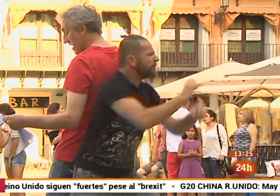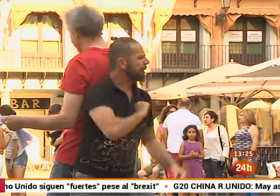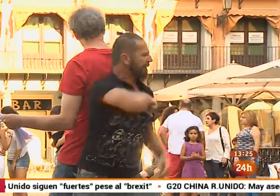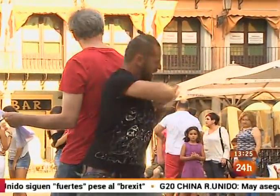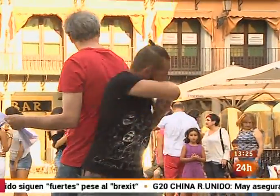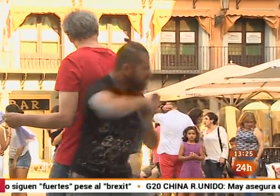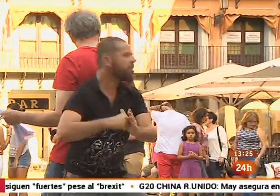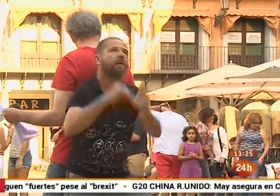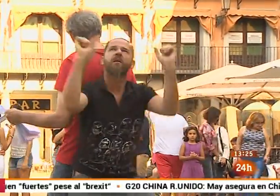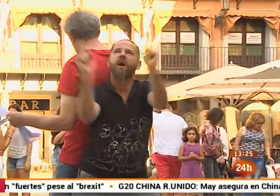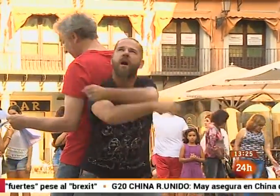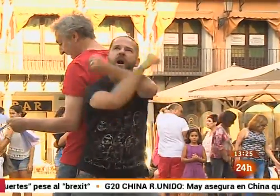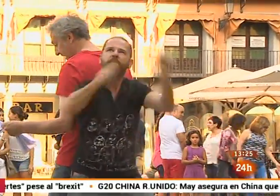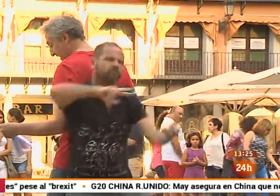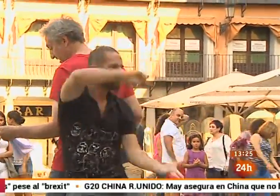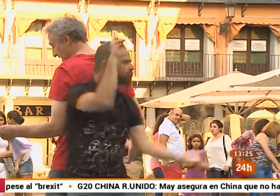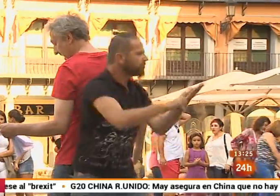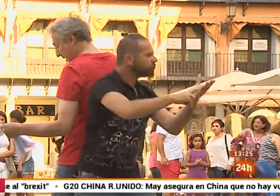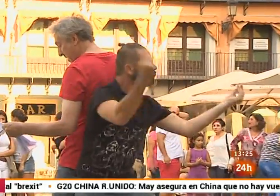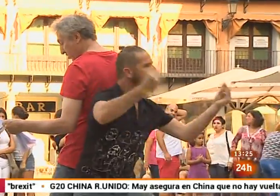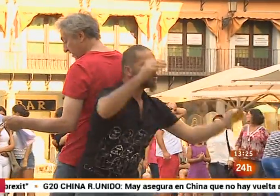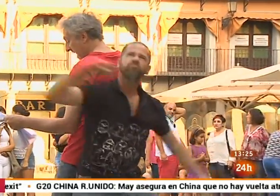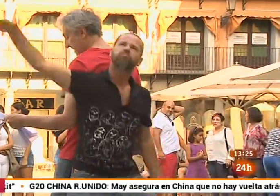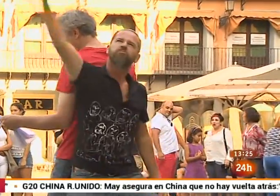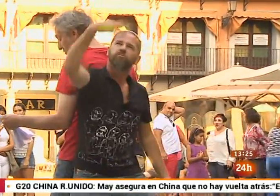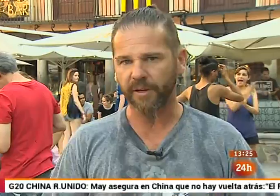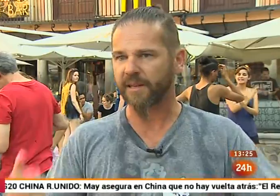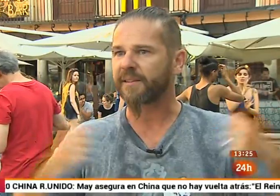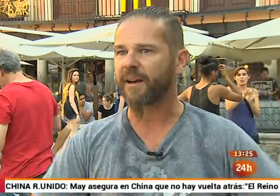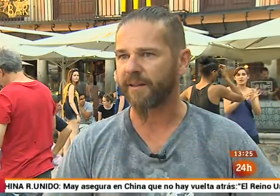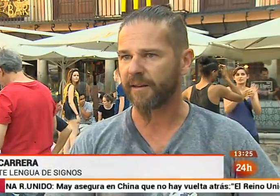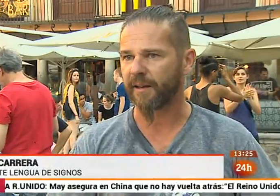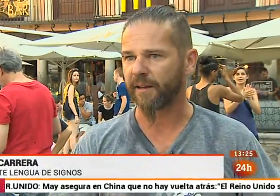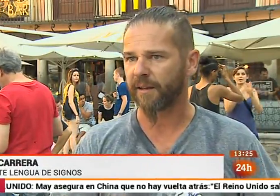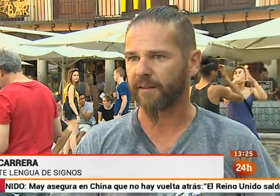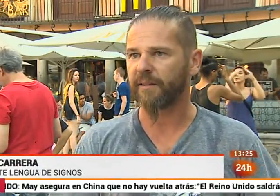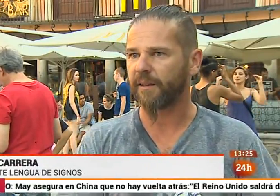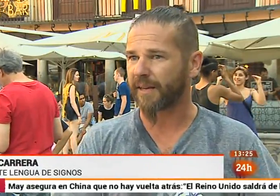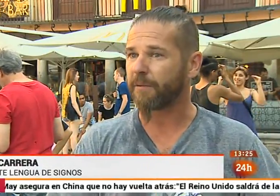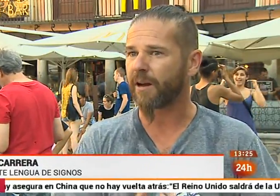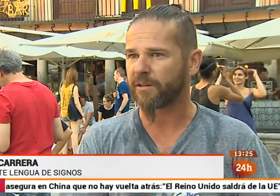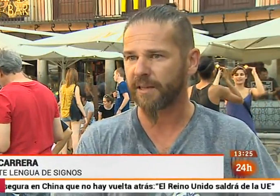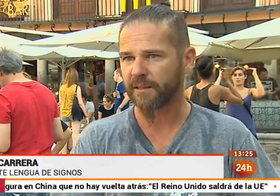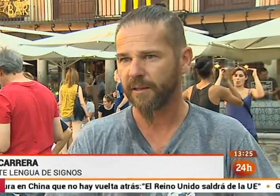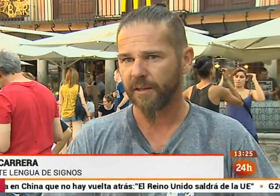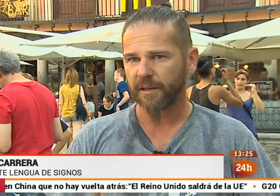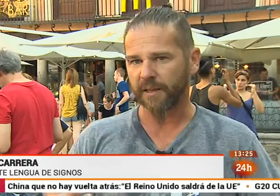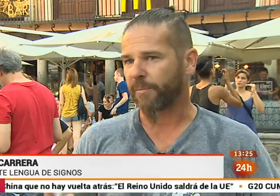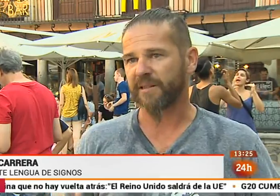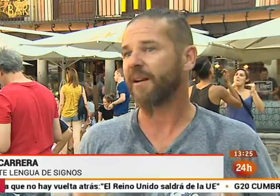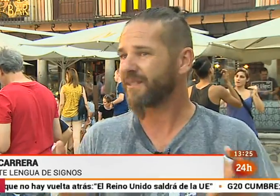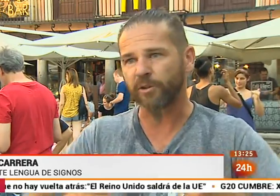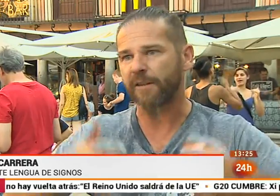mucho más que un intérprete en lengua de signos. No es solo interpretar, es ponerse el traje del que dice, del que vive las cosas